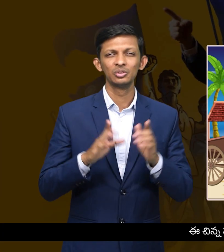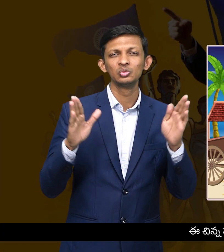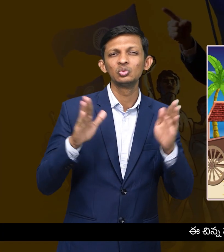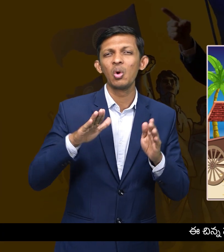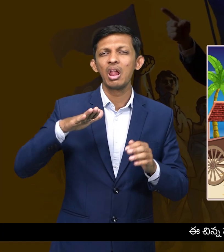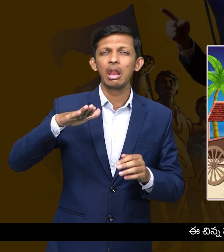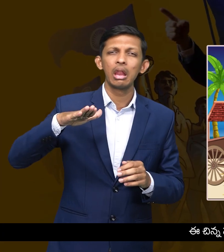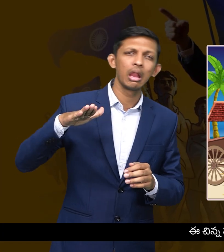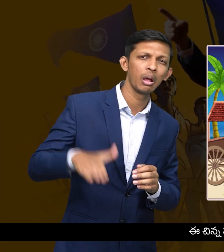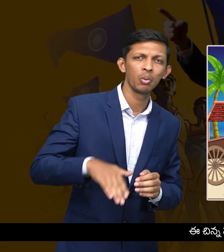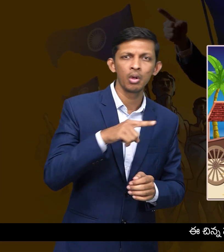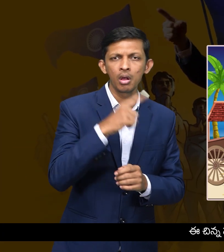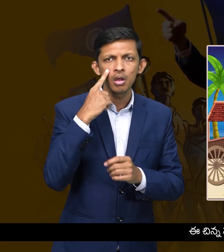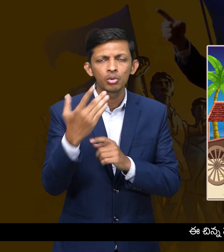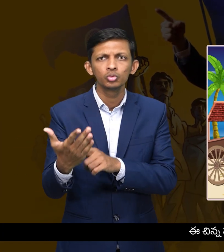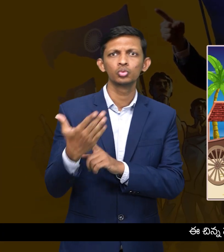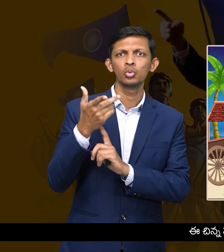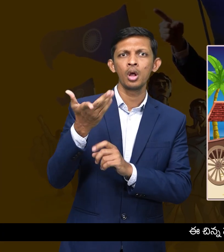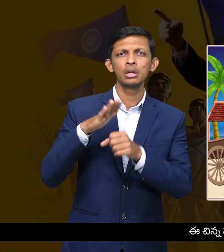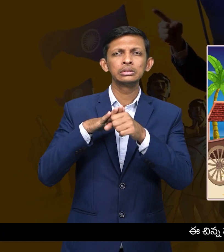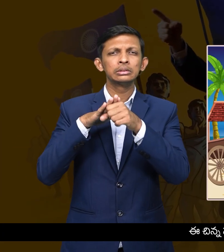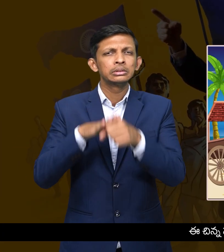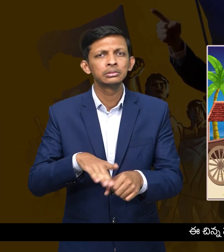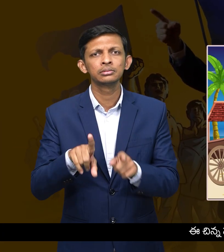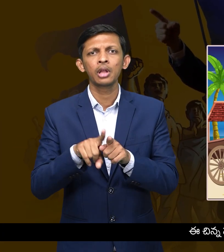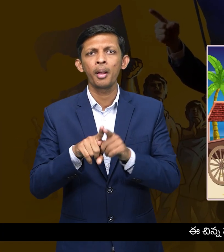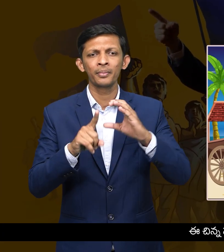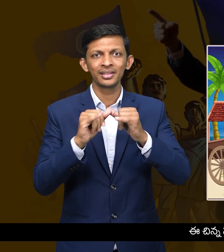ఈ చిన్న సంఘటన వివక్షకు నిదర్శనం.